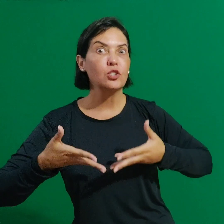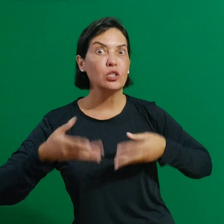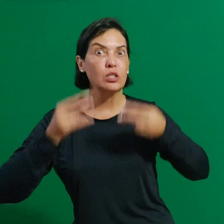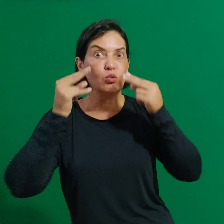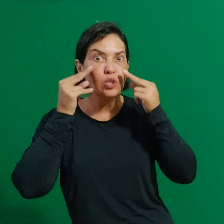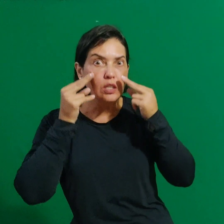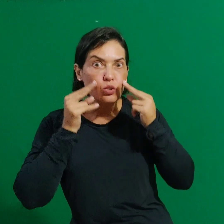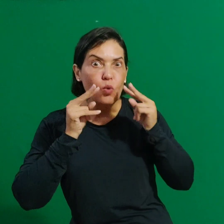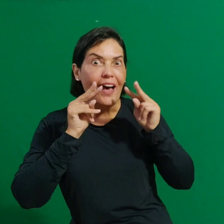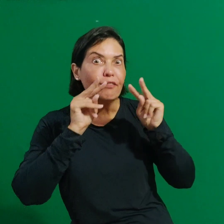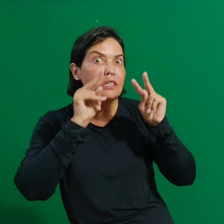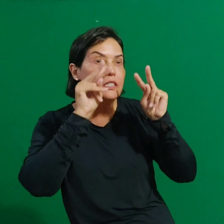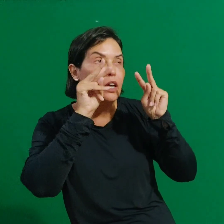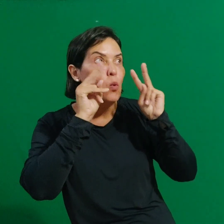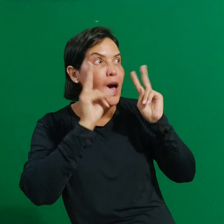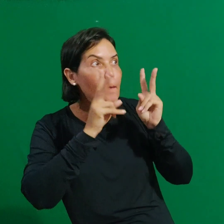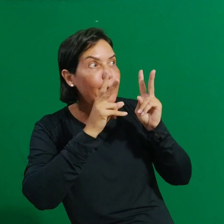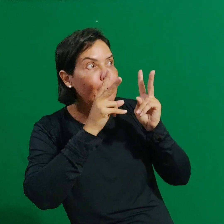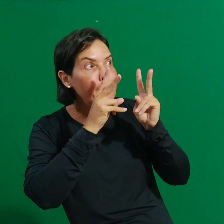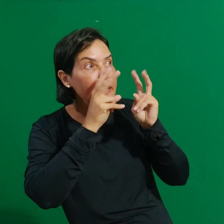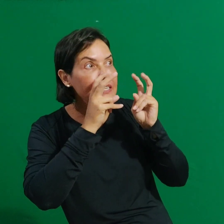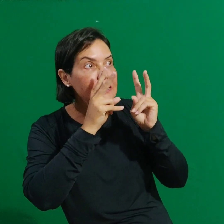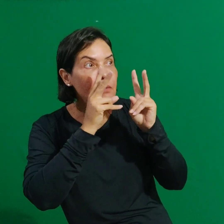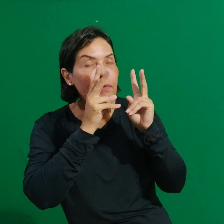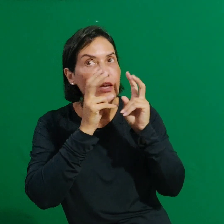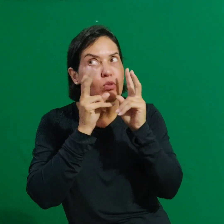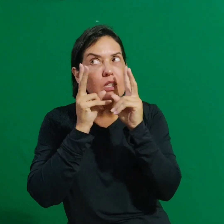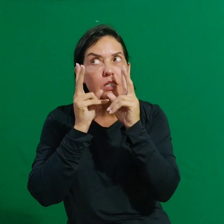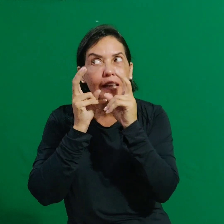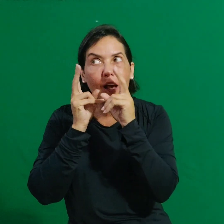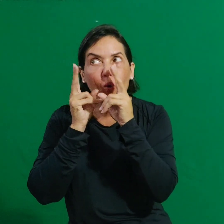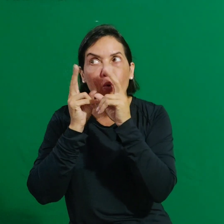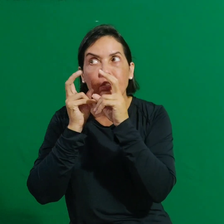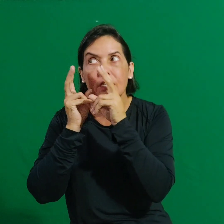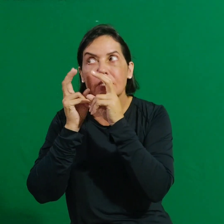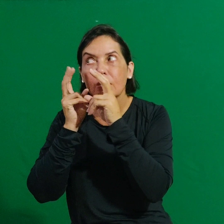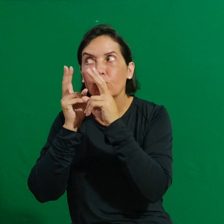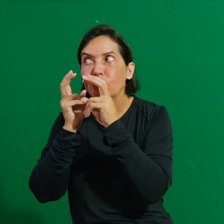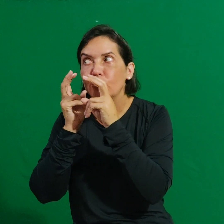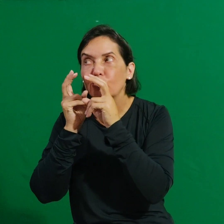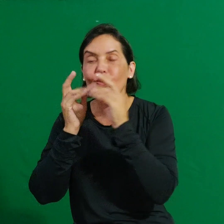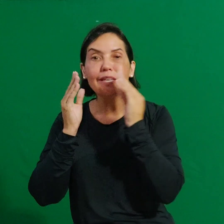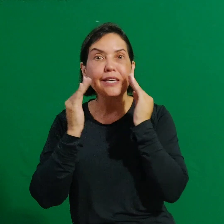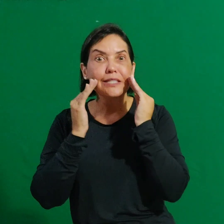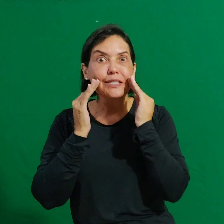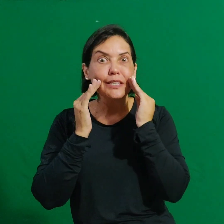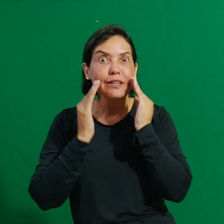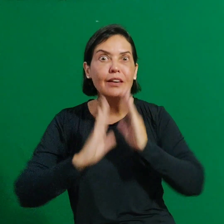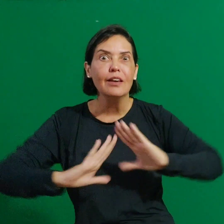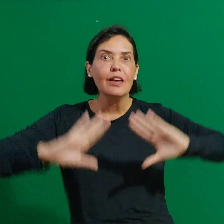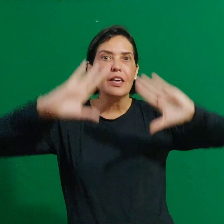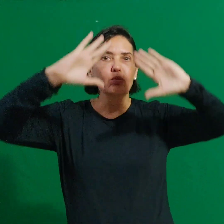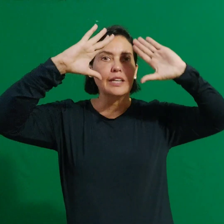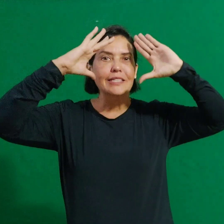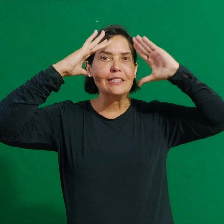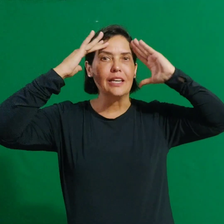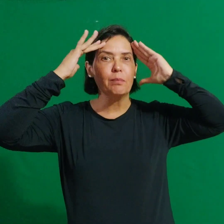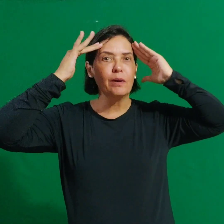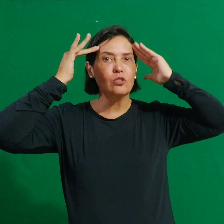disso eu utilizo a visão para perceber o que está acontecendo no mundo e assim eu trazer para os